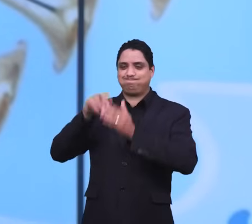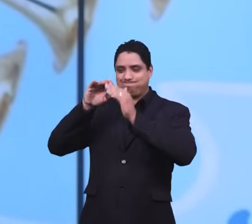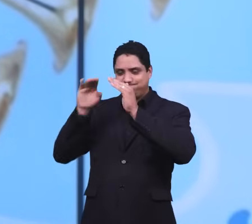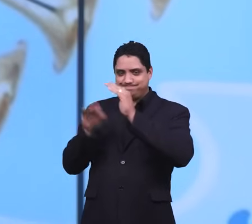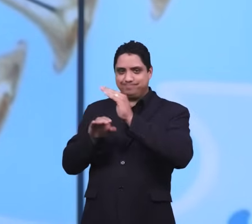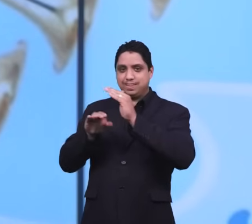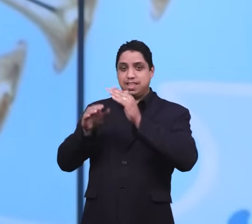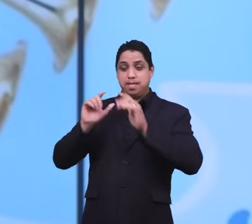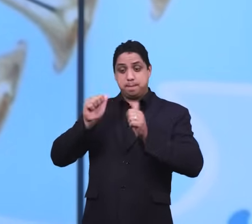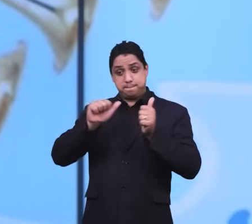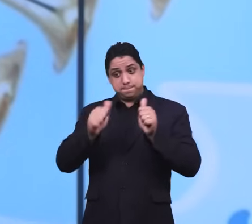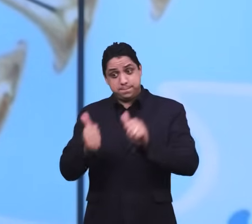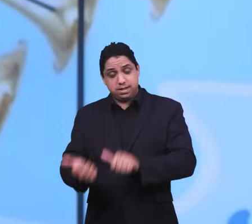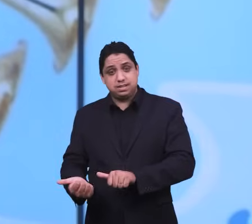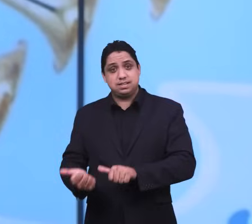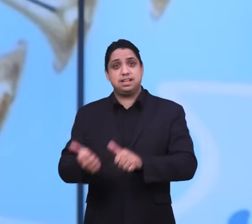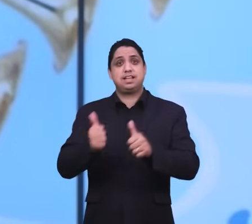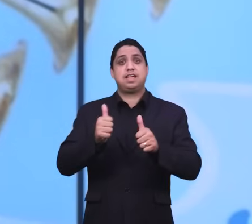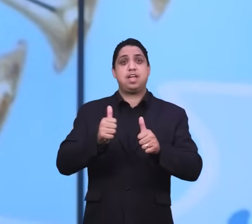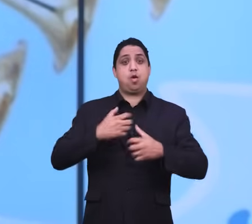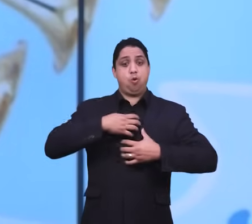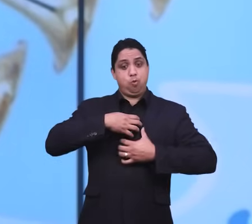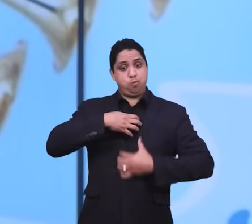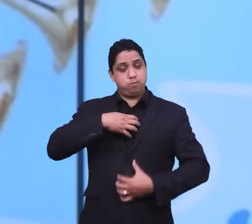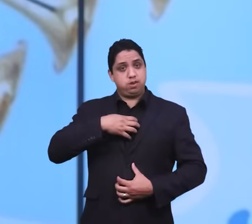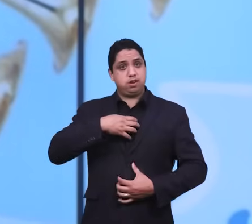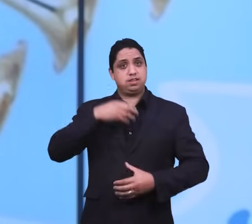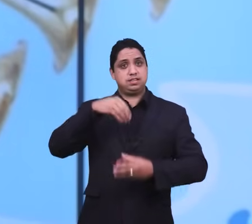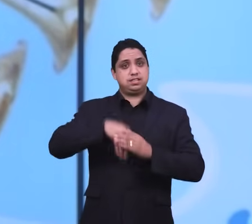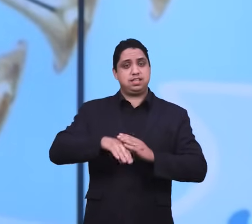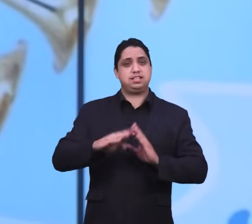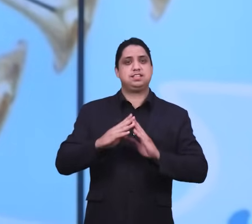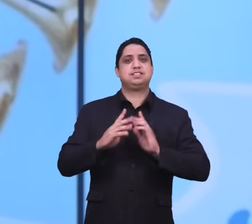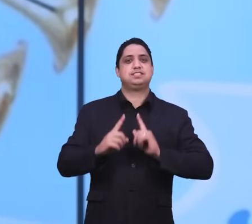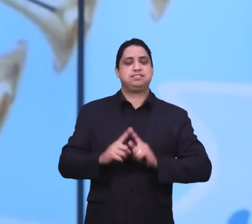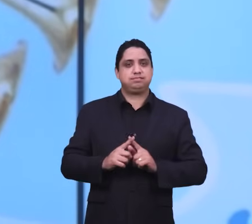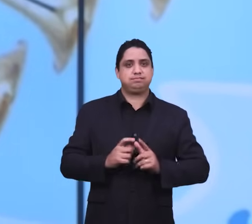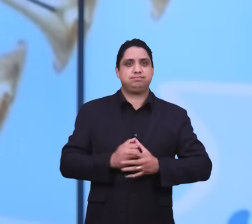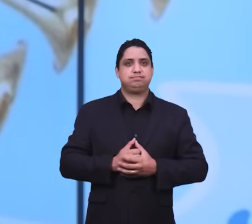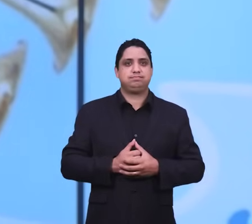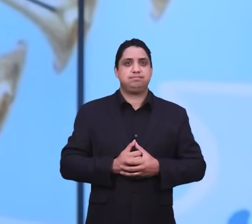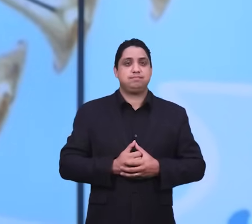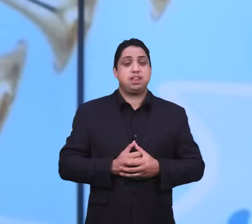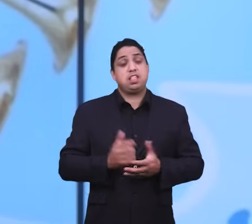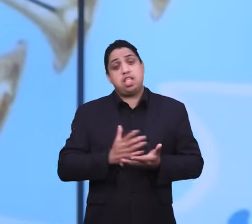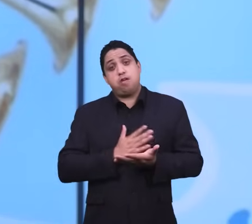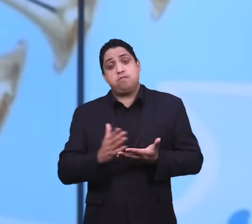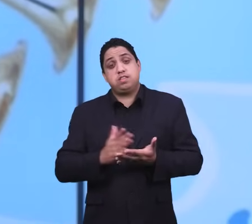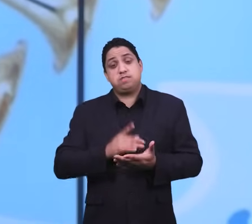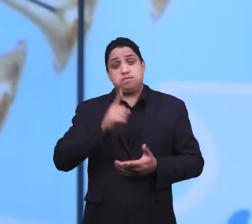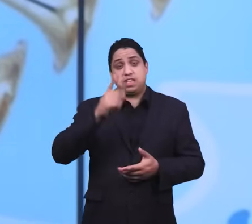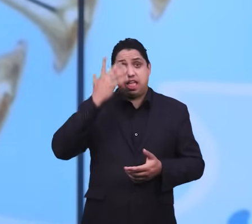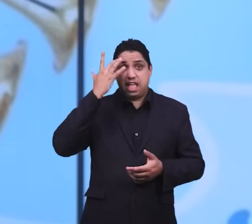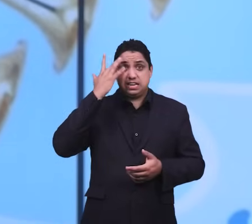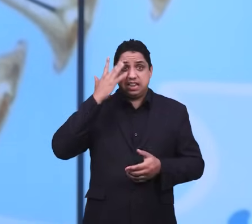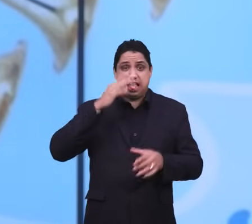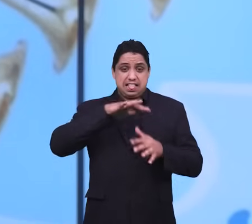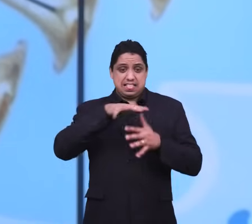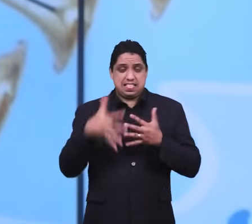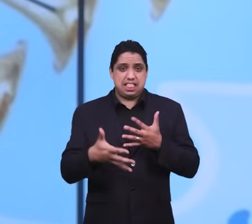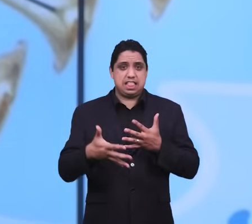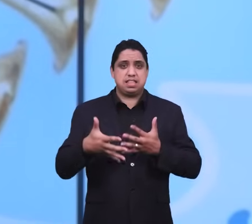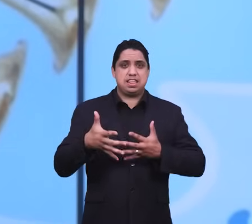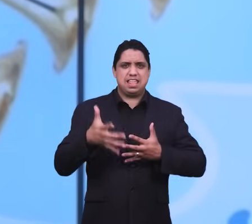serem batizados, se tornando até mesmo obreiros dentro das igrejas. Talvez você ache que Libras é